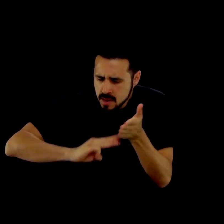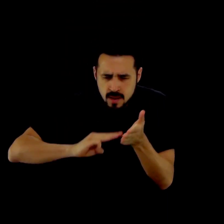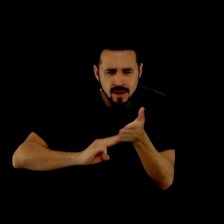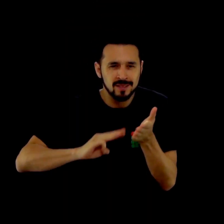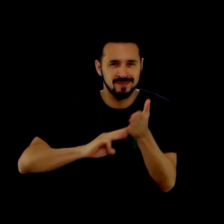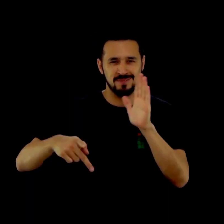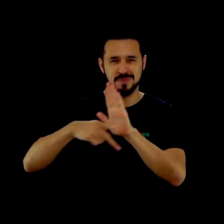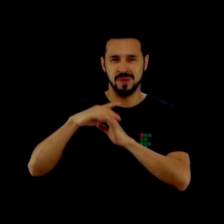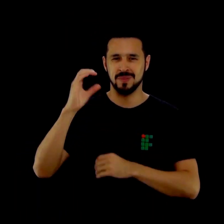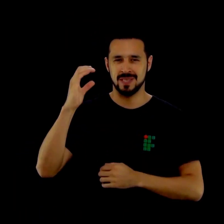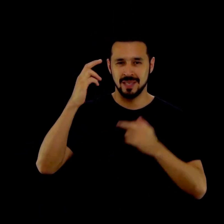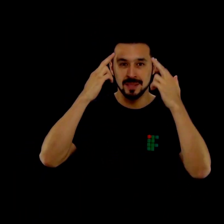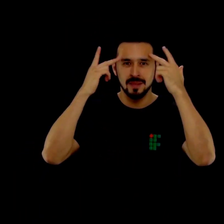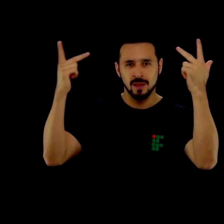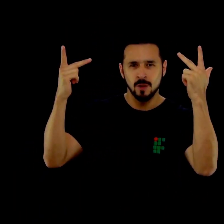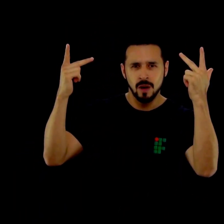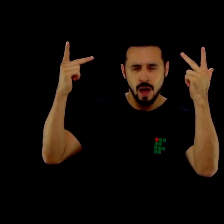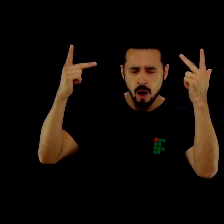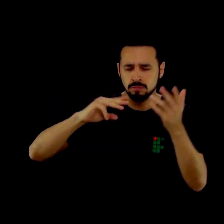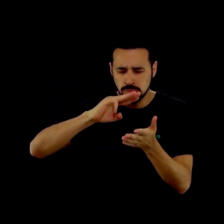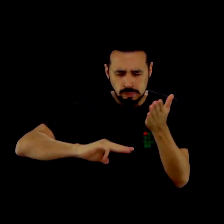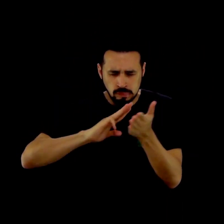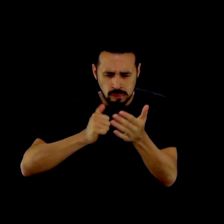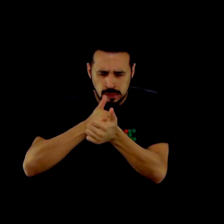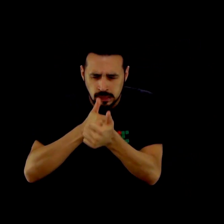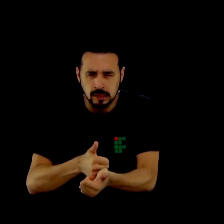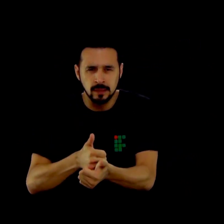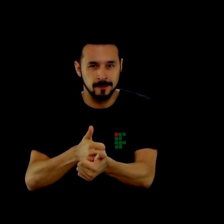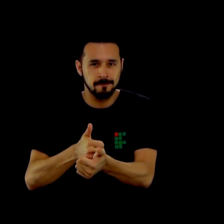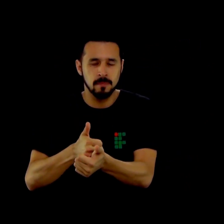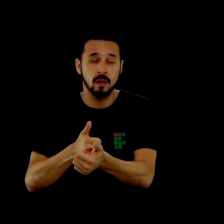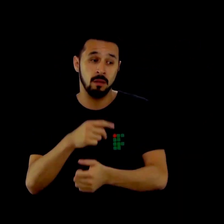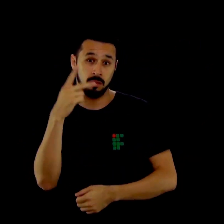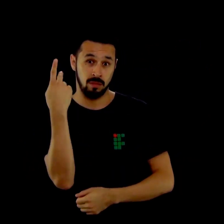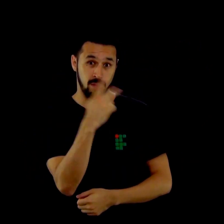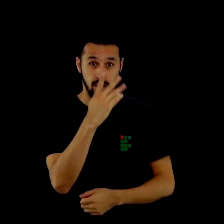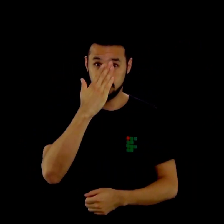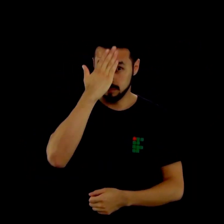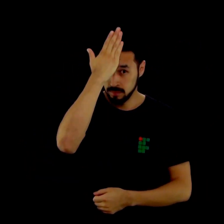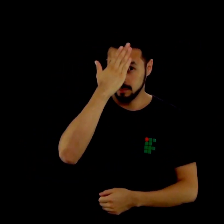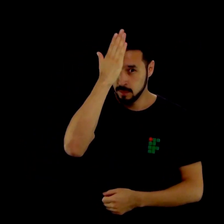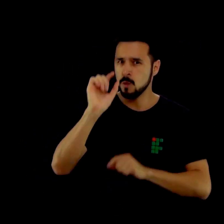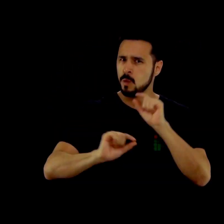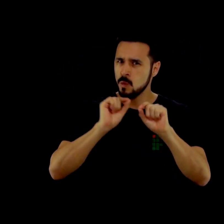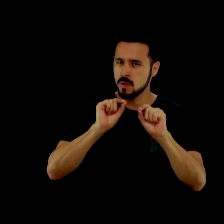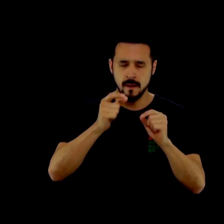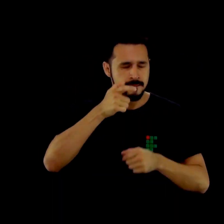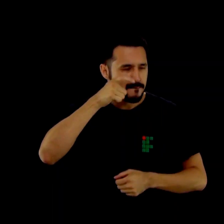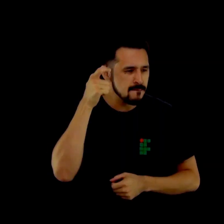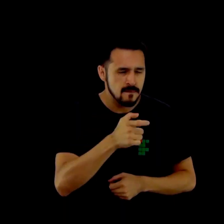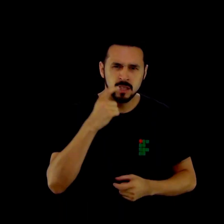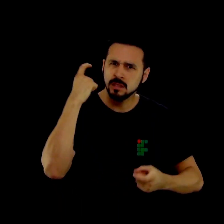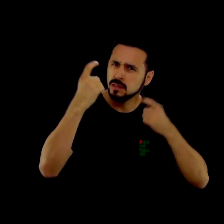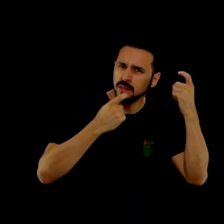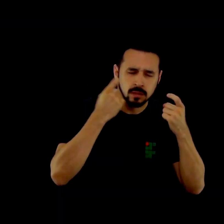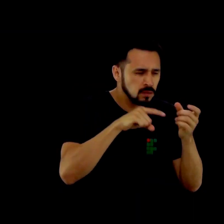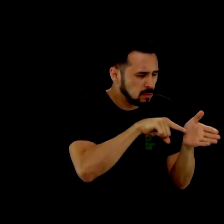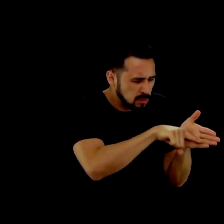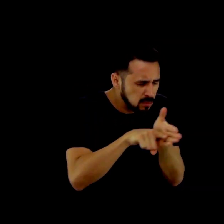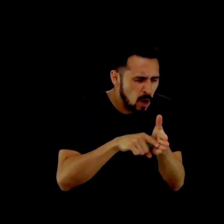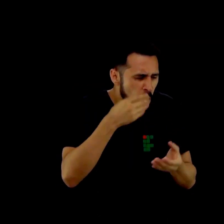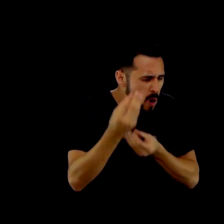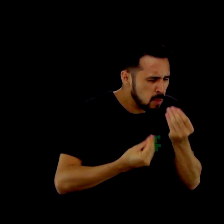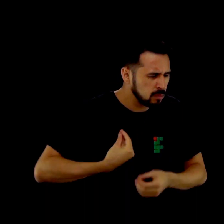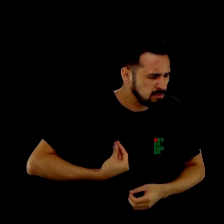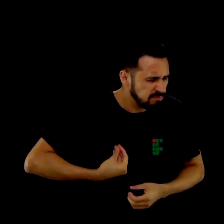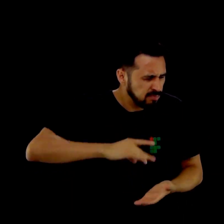a explicação científica, definindo como prioridade para a ciência do comportamento o desenvolvimento de